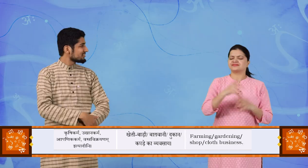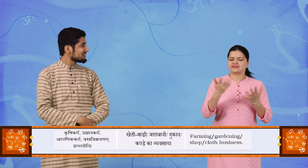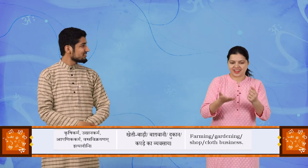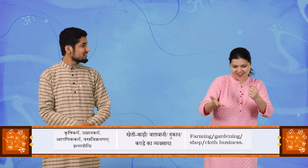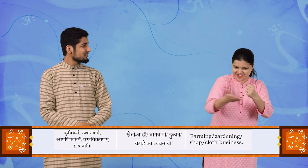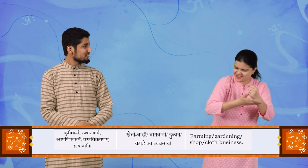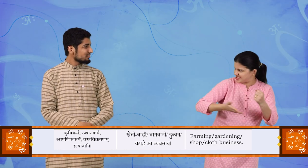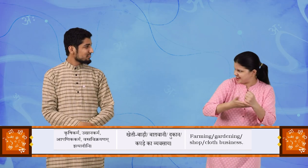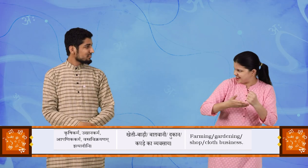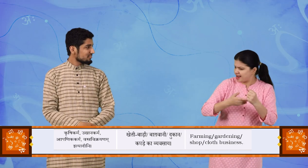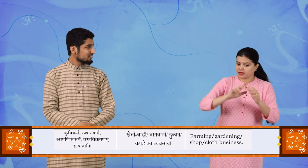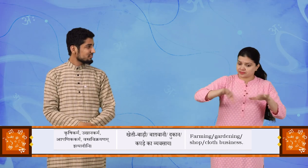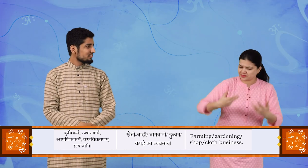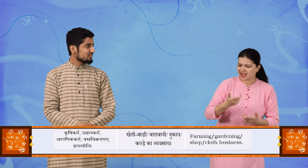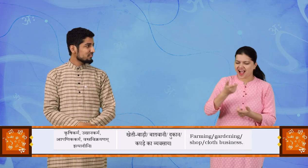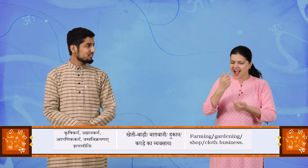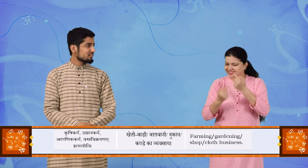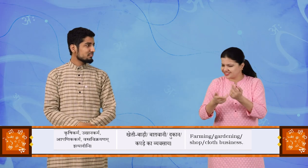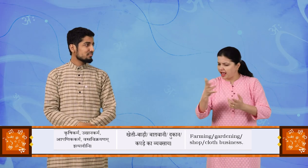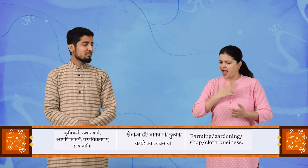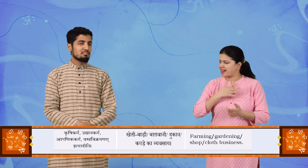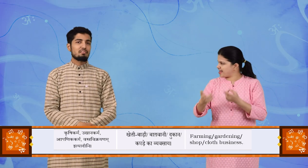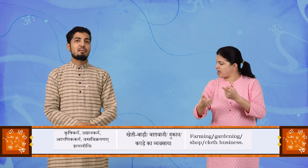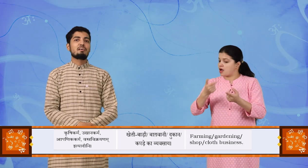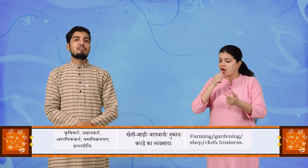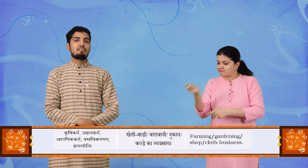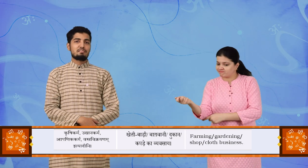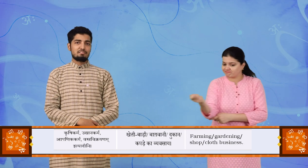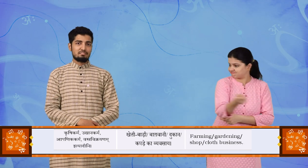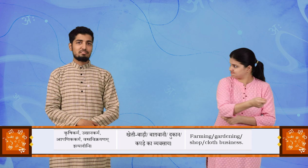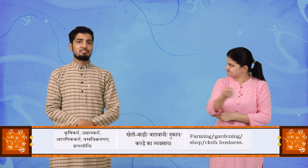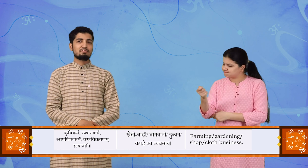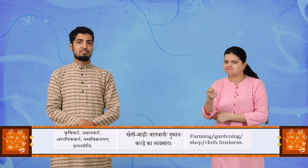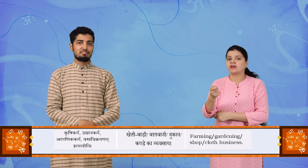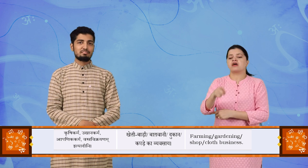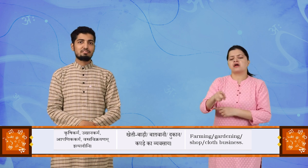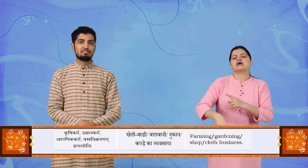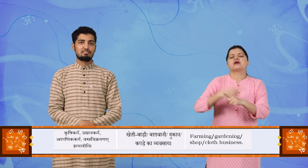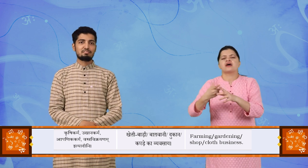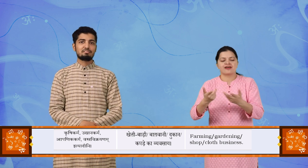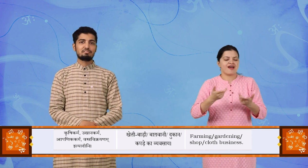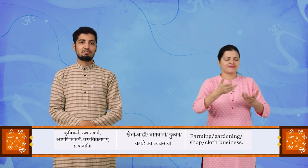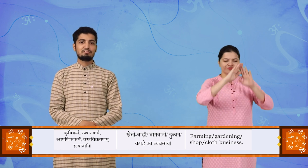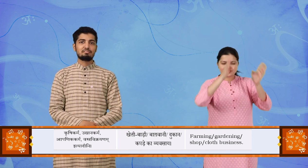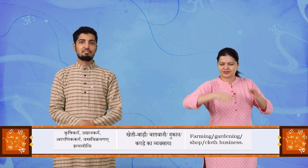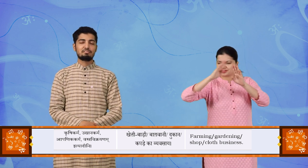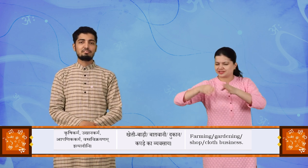कि कृषि कर्म व उच्चाटन कर्म आधारित कर्म वस्त्र विक्रम इत्यादि नीत